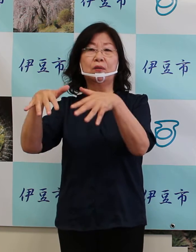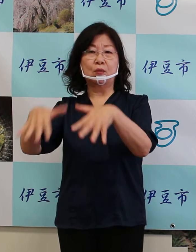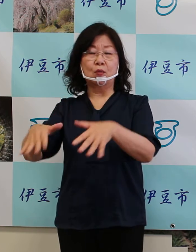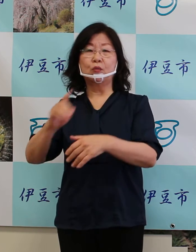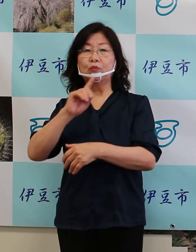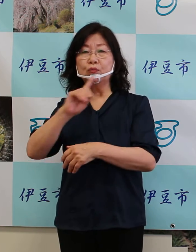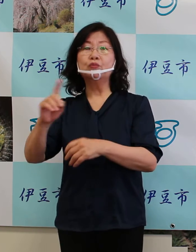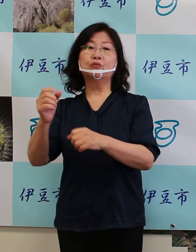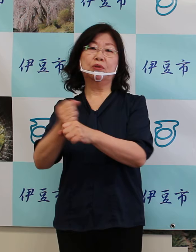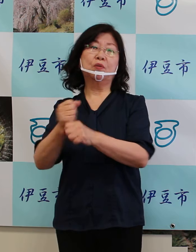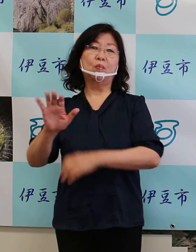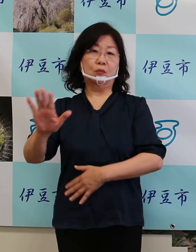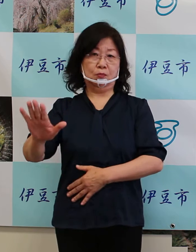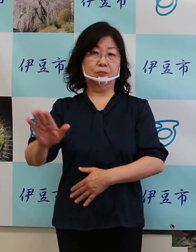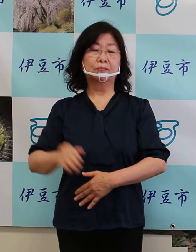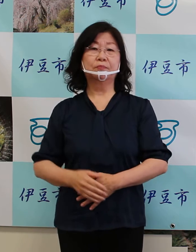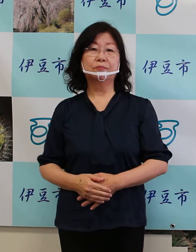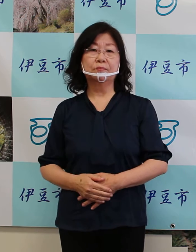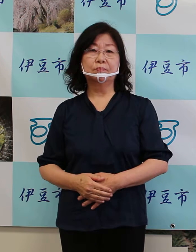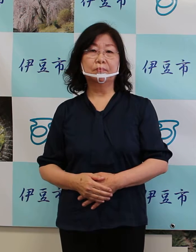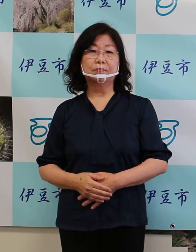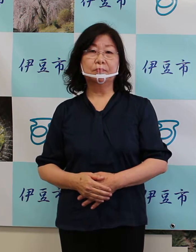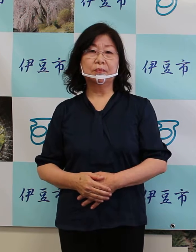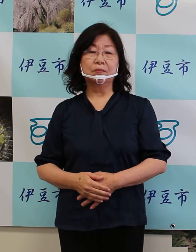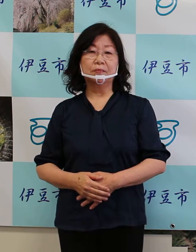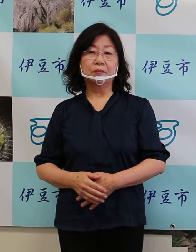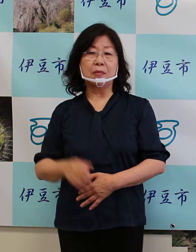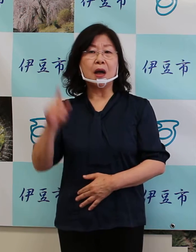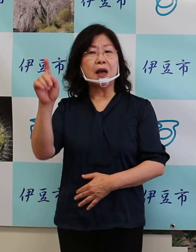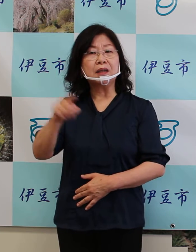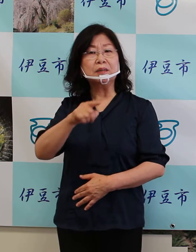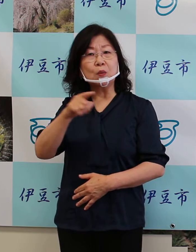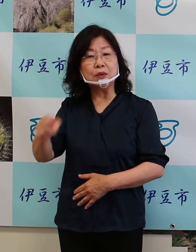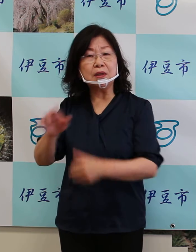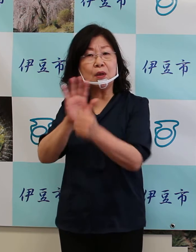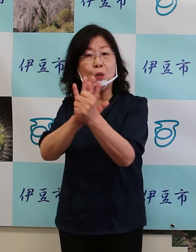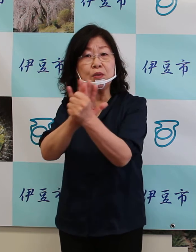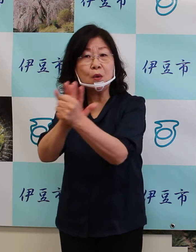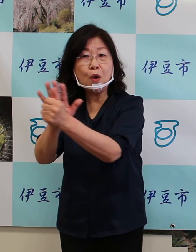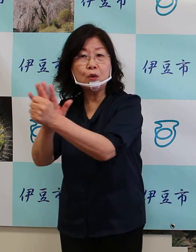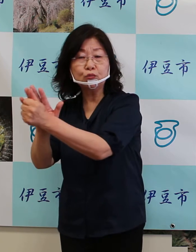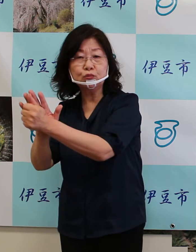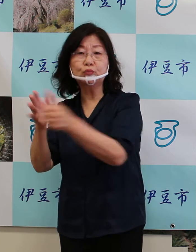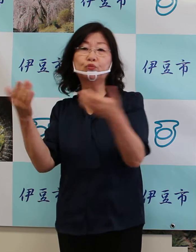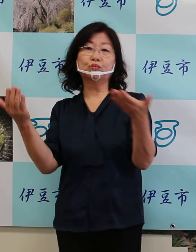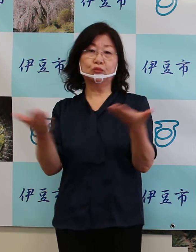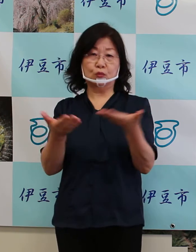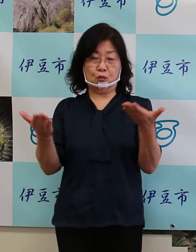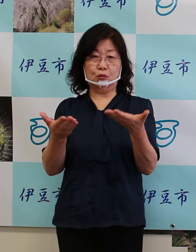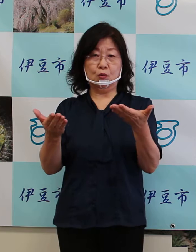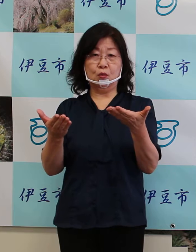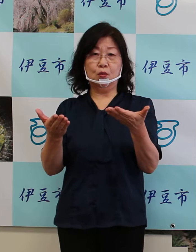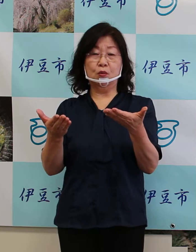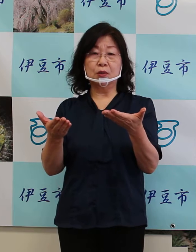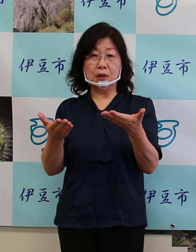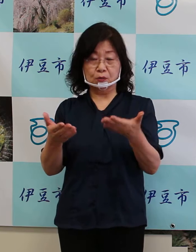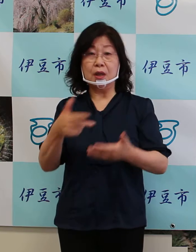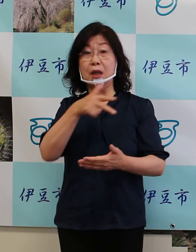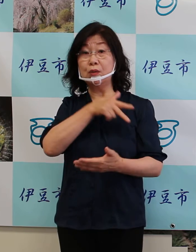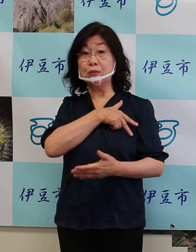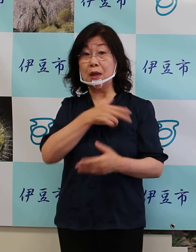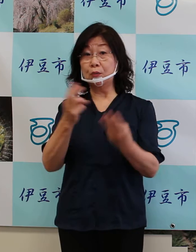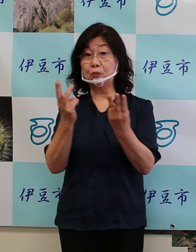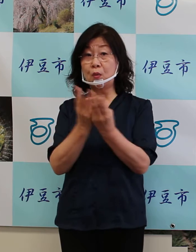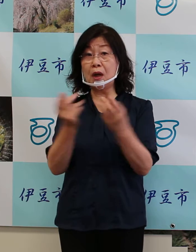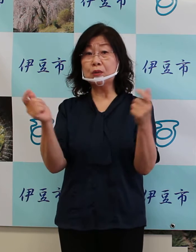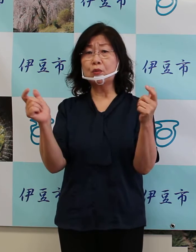事業です。つまり人にお世話をする仕事ですので、従業員が減っていくとお